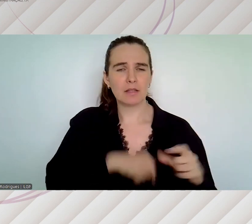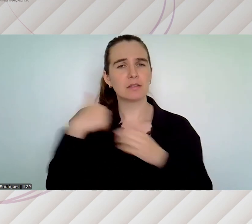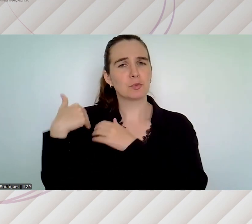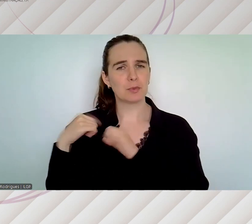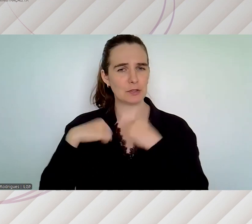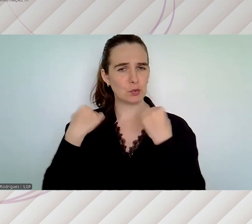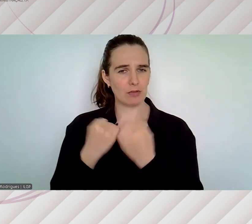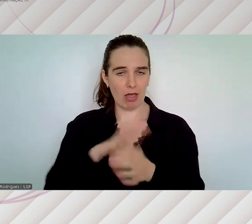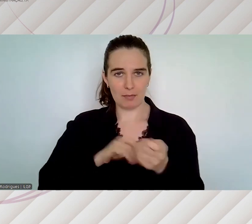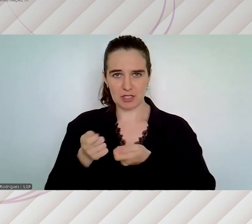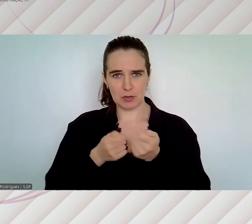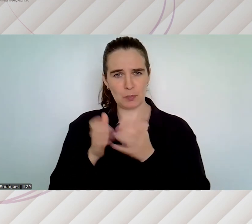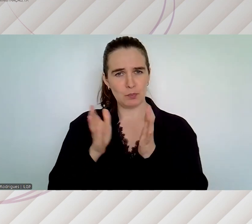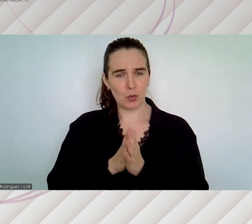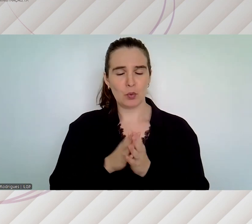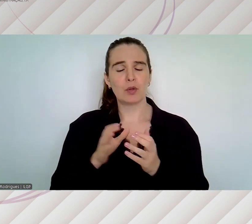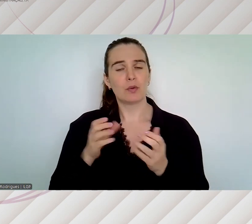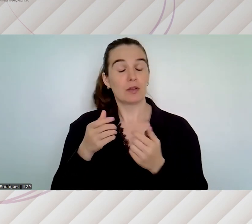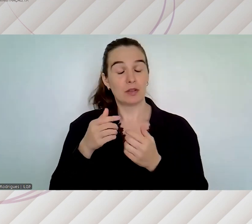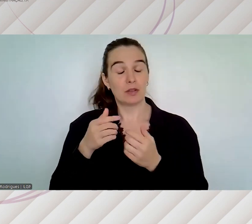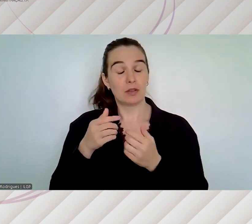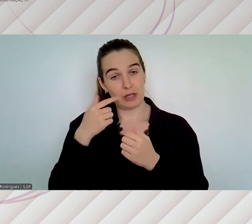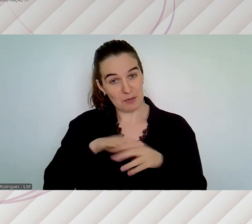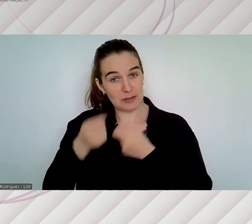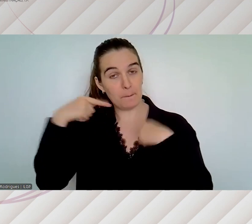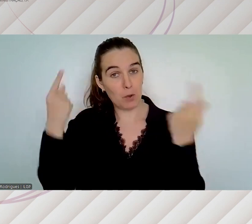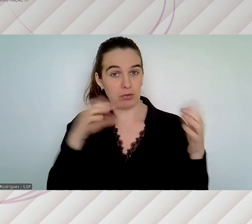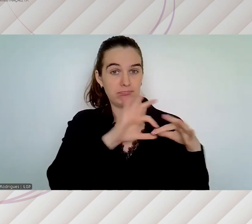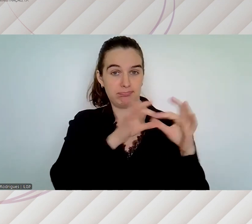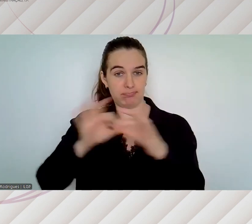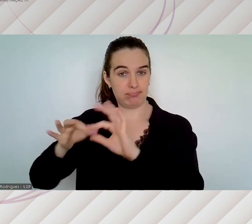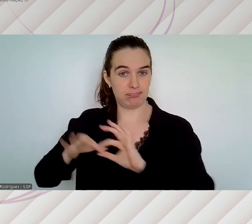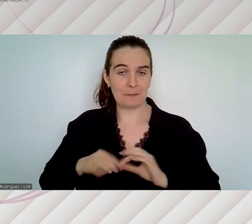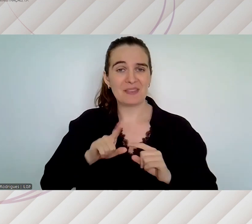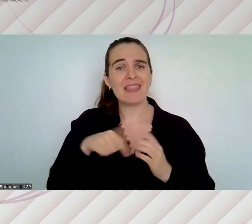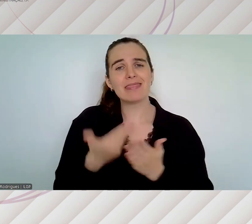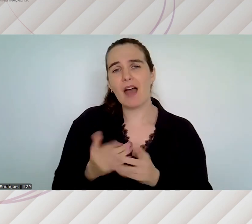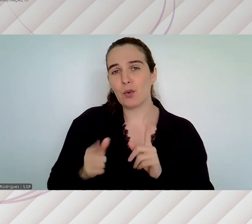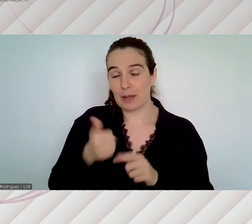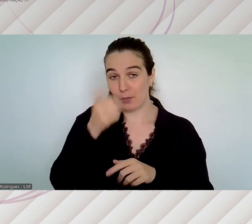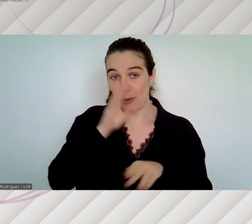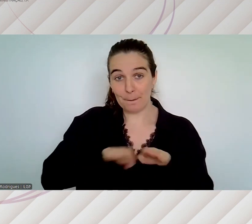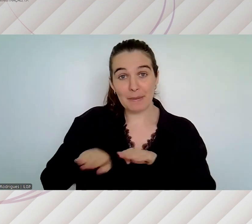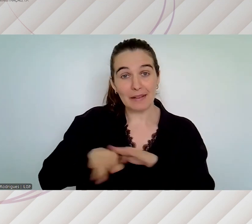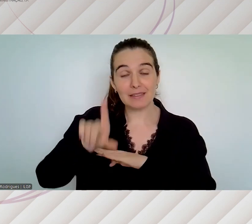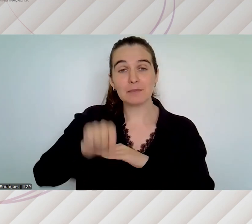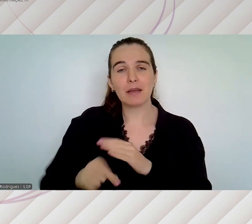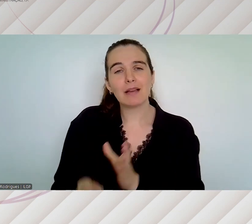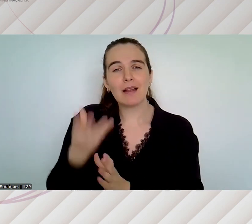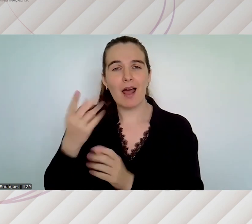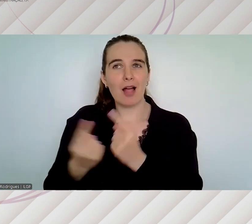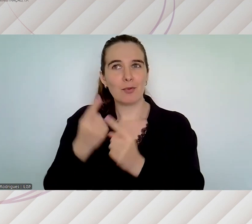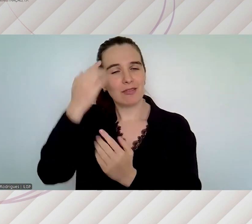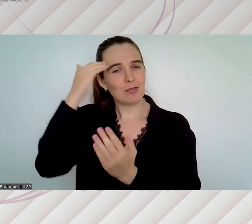Esta lógica de rede permite não só a partilha de boas práticas, mas também a co-construção de soluções inovadoras para